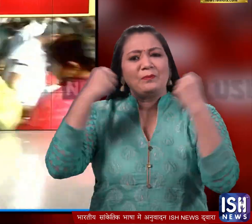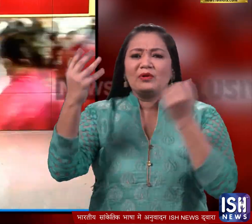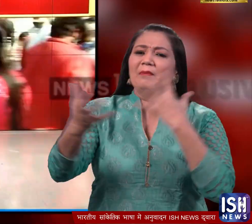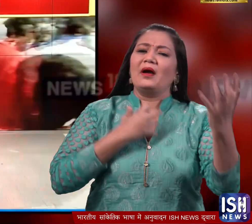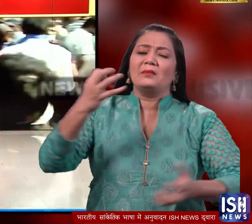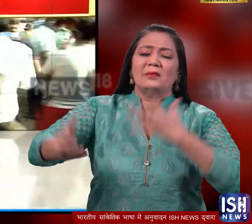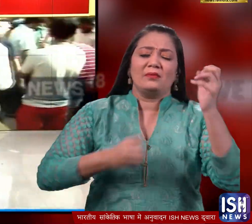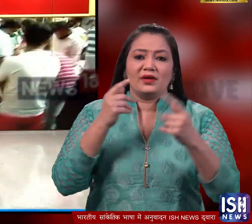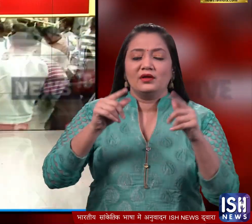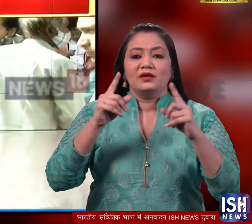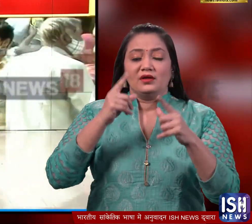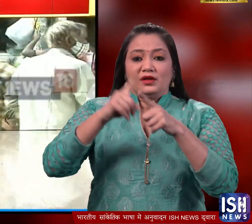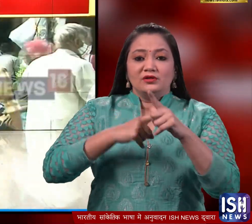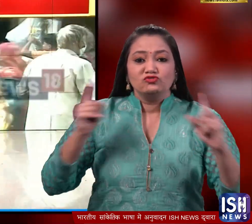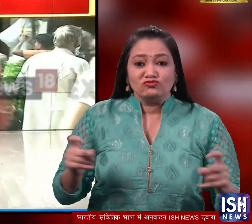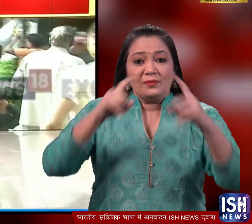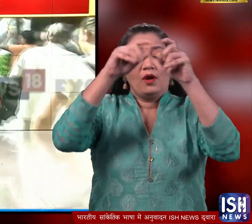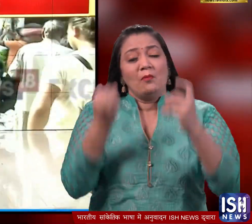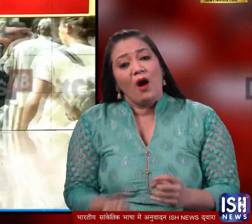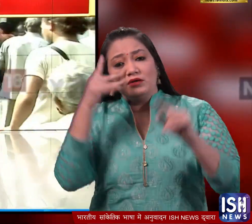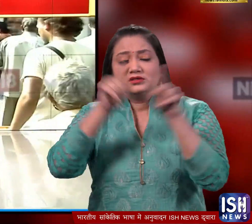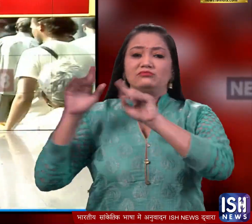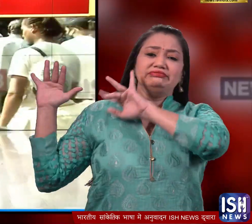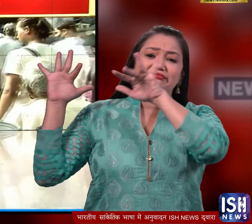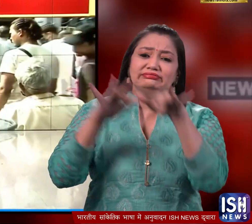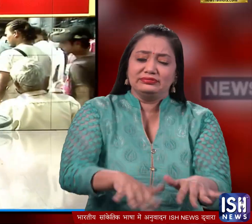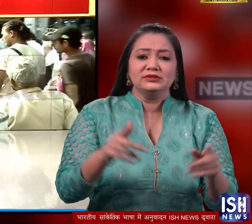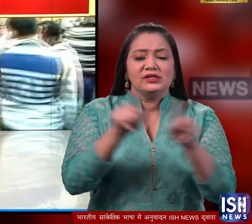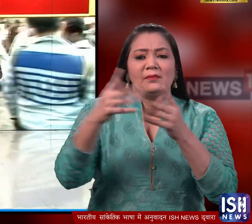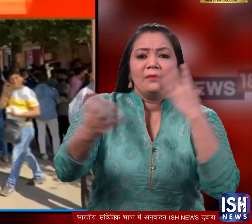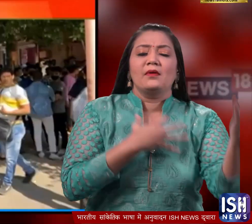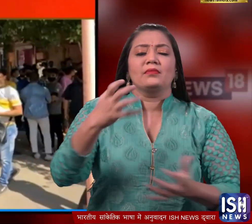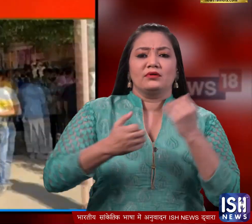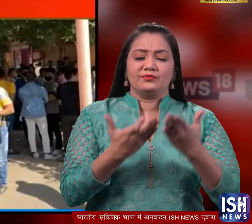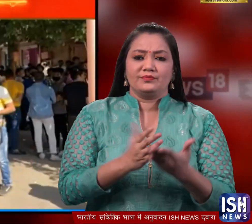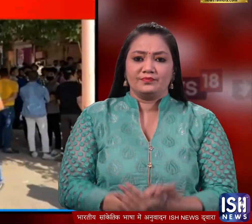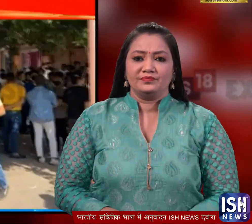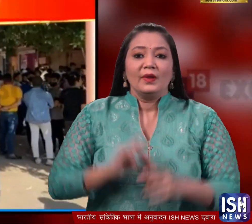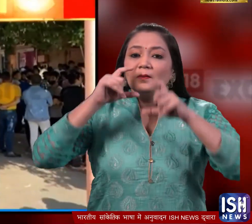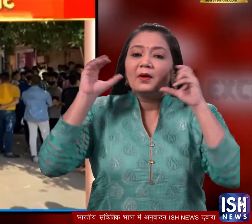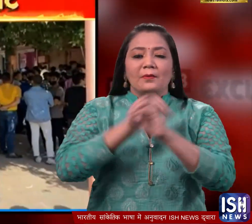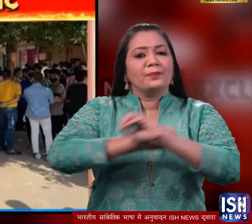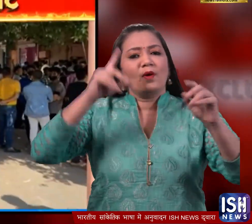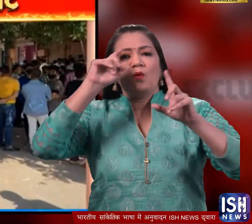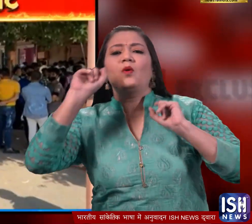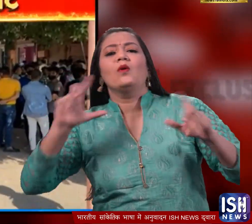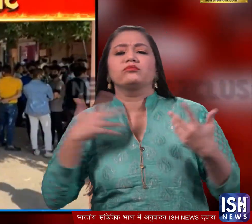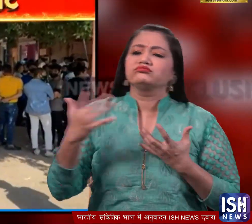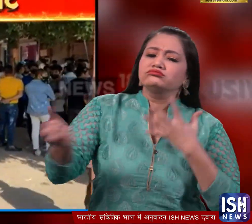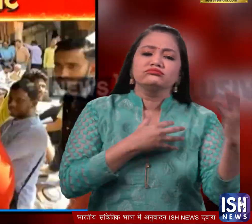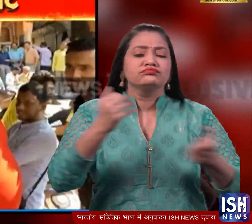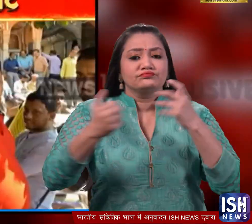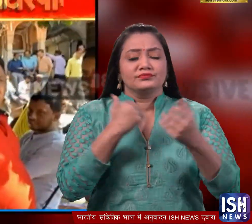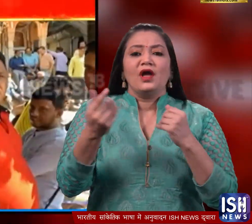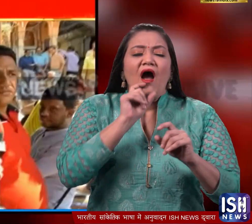शॉपिंग कर रहे हैं। जयपुर में भी जगह सुबह सुबह लोग बाजार पहुंच गए और बिना मास्क आराम से खरीदारी करने